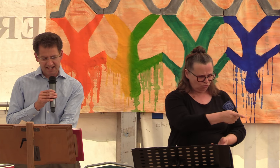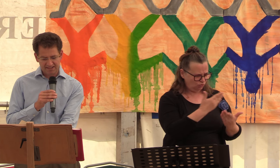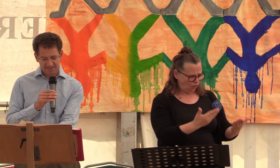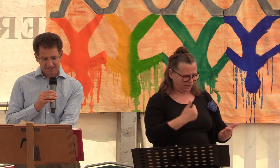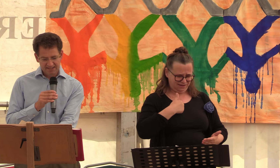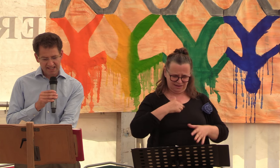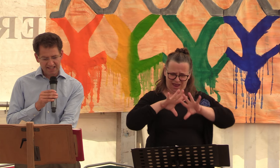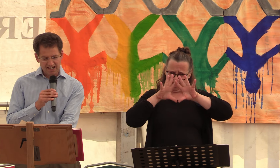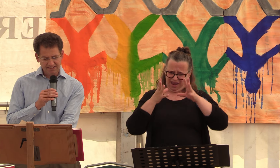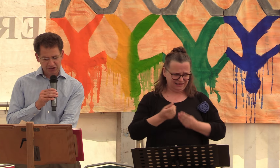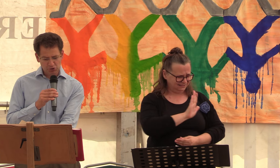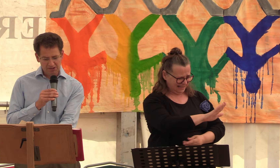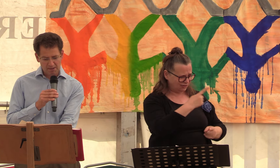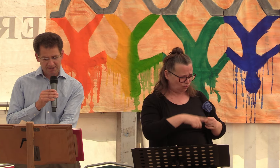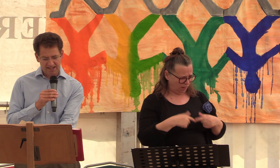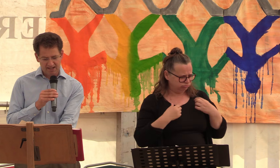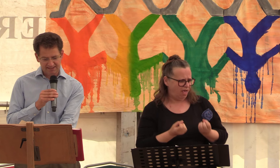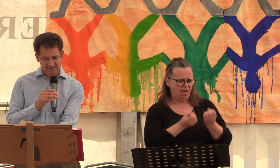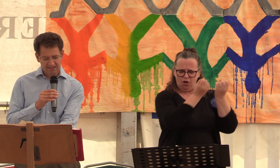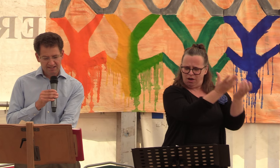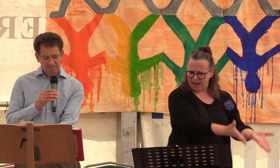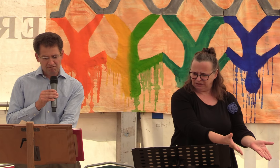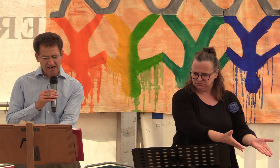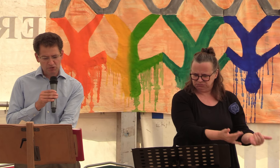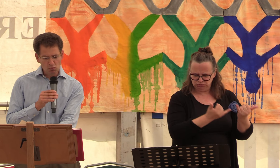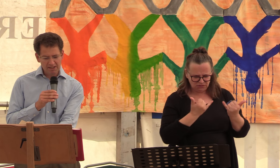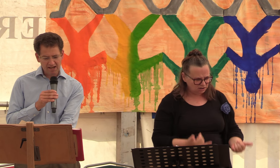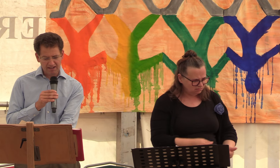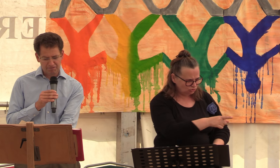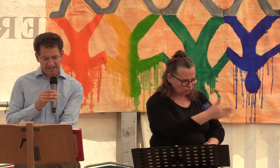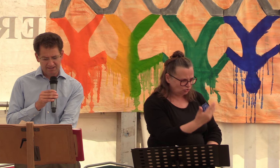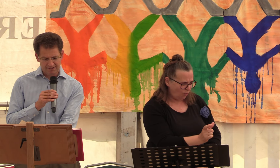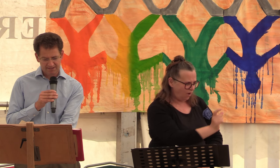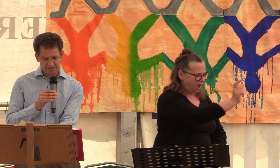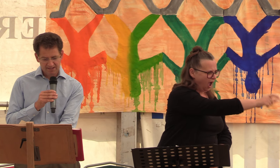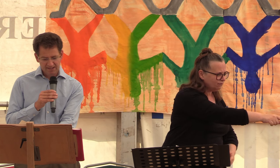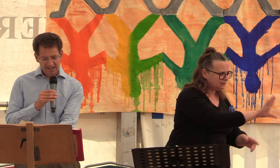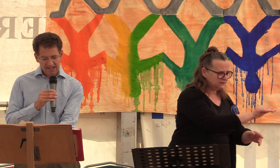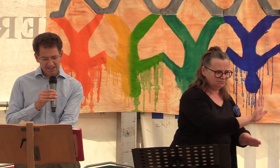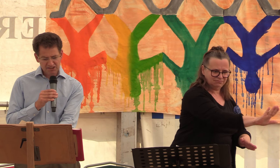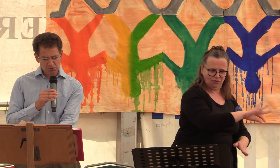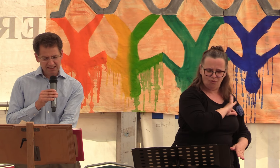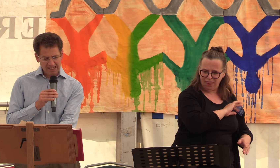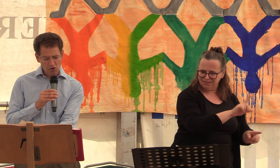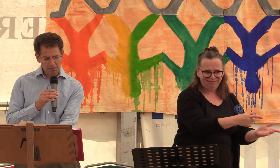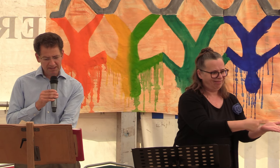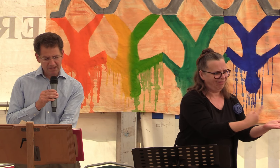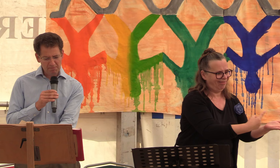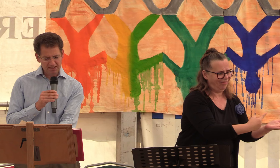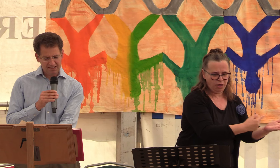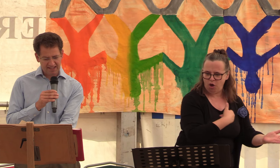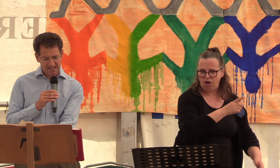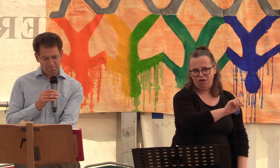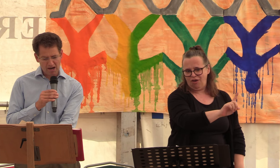elender Knecht, deine ganze Schuld habe ich dir erlassen, weil du mich angefleht hast. Hättest du nicht auch mit